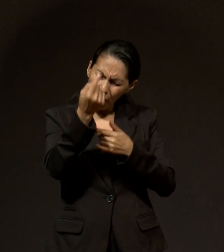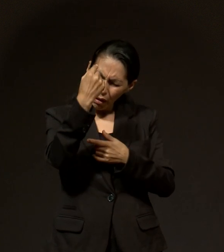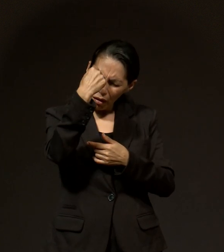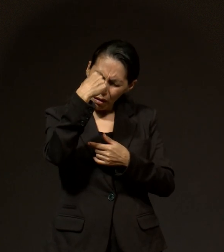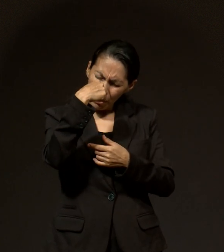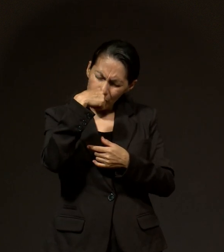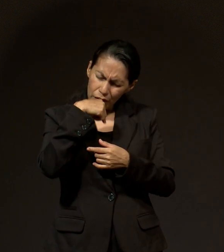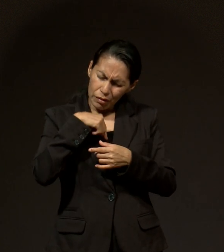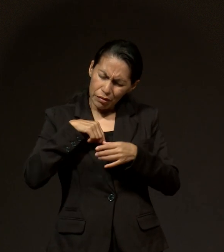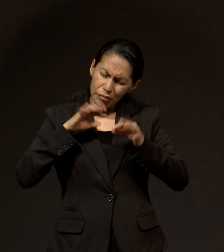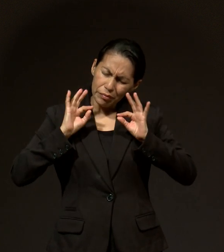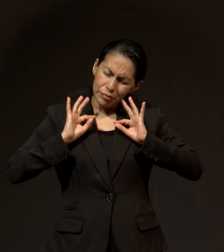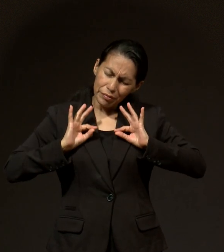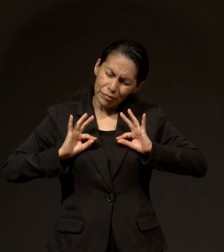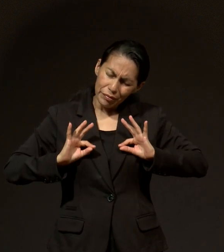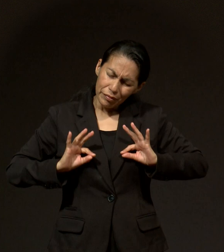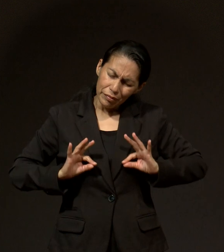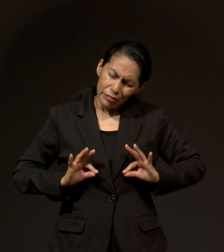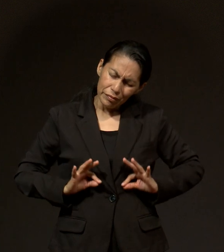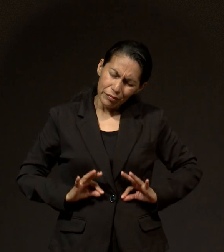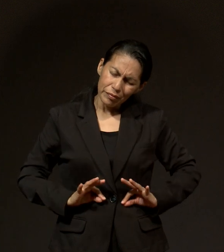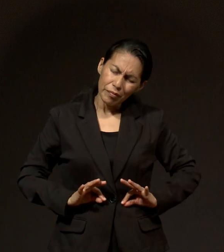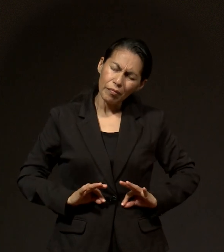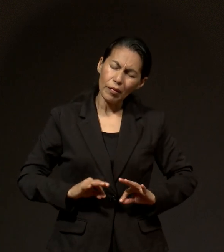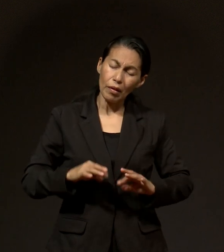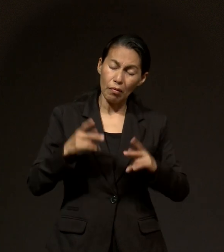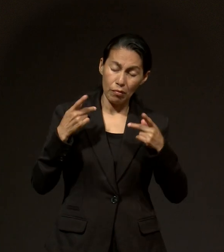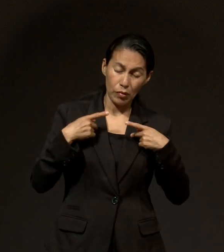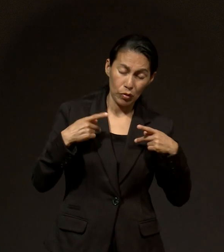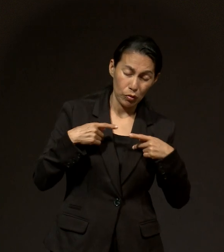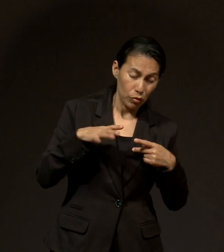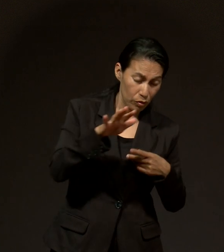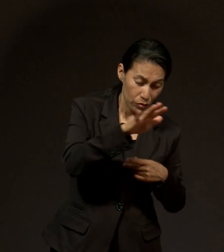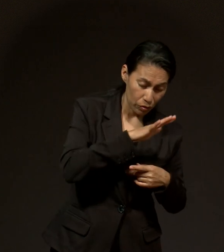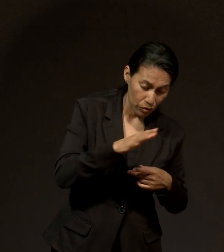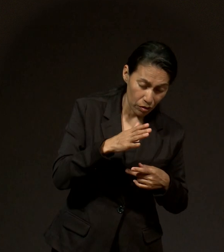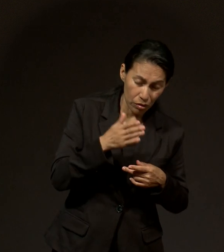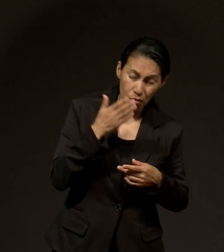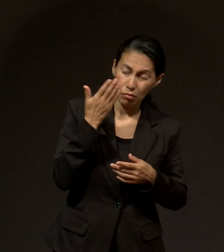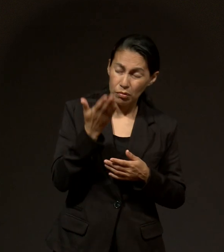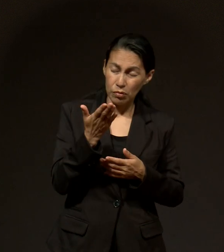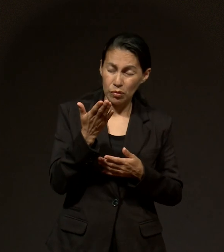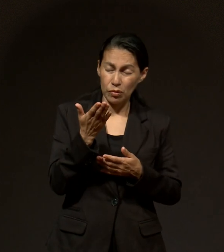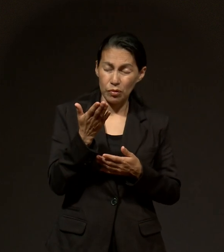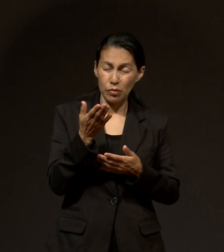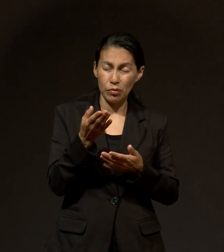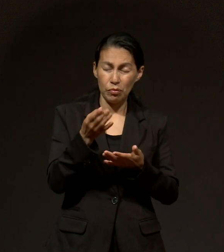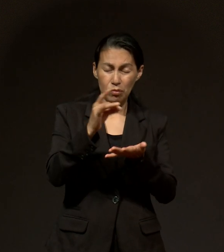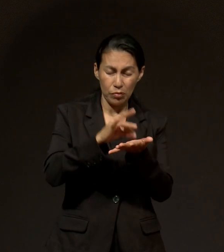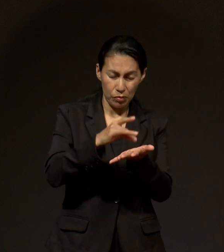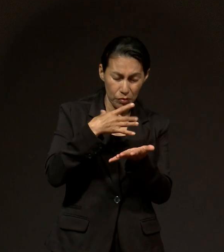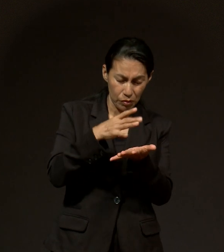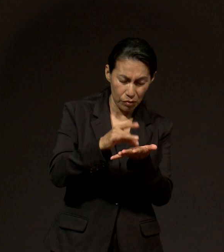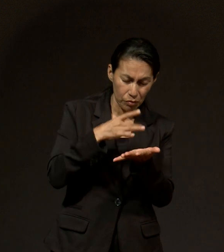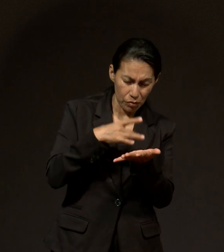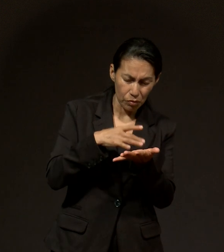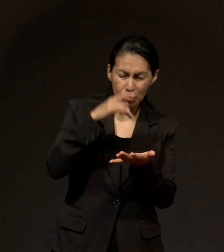Bendice a todas Las personas Que pusieron Sus peticiones Por